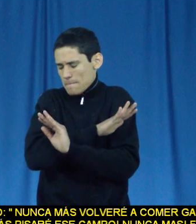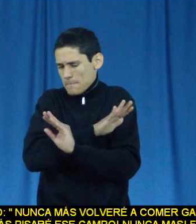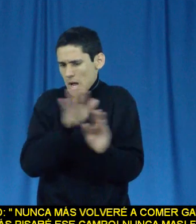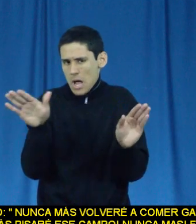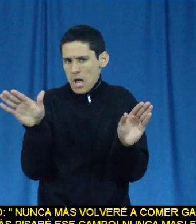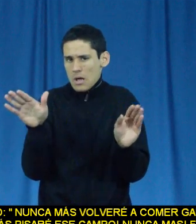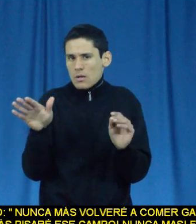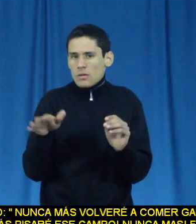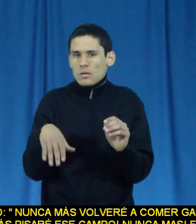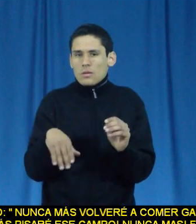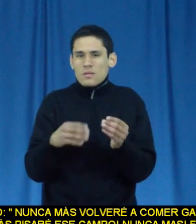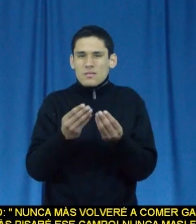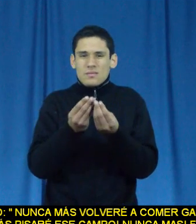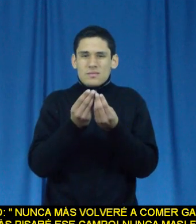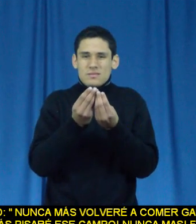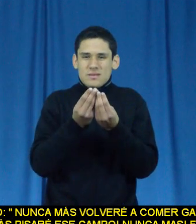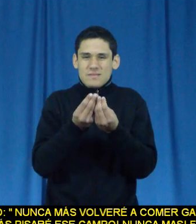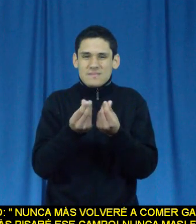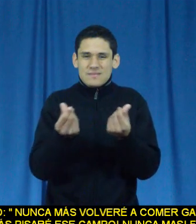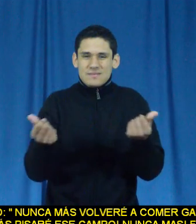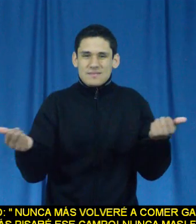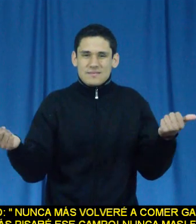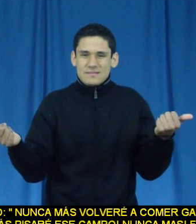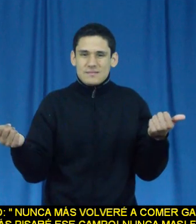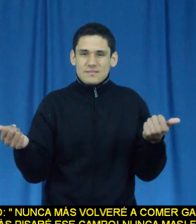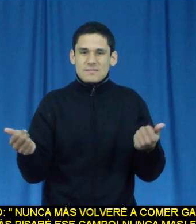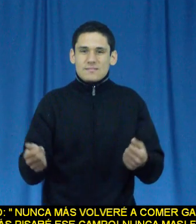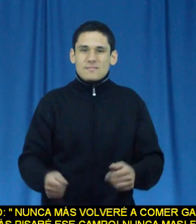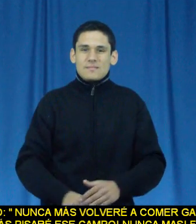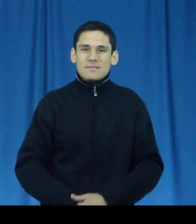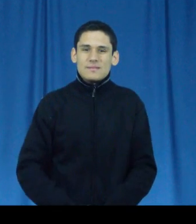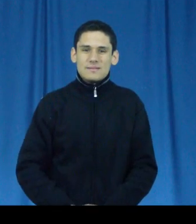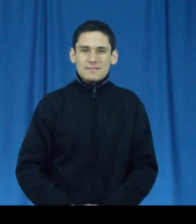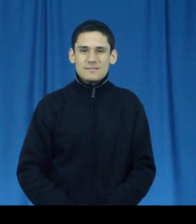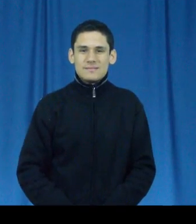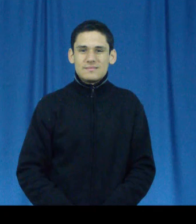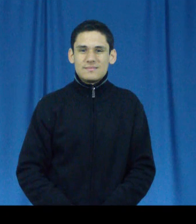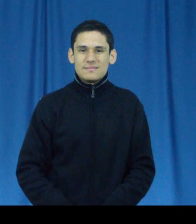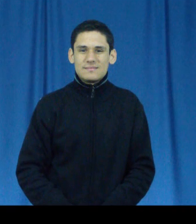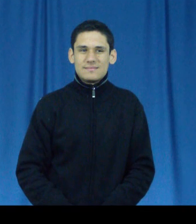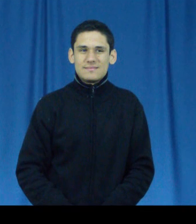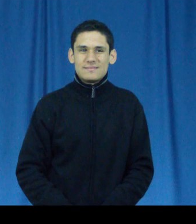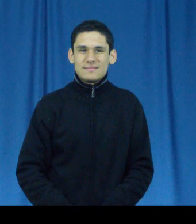Nunca más pisaré ese campo. Nunca más. Fin.